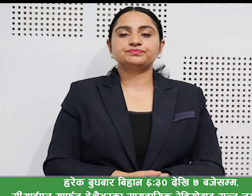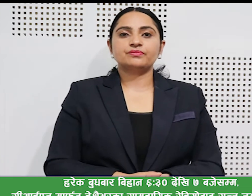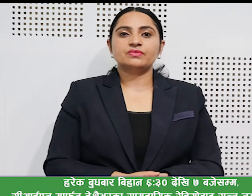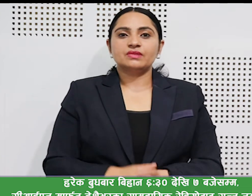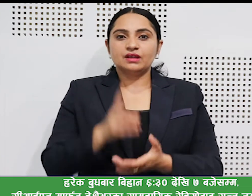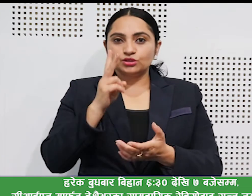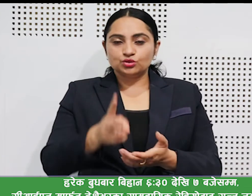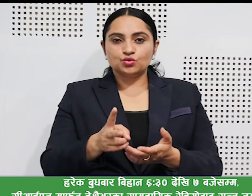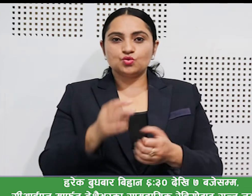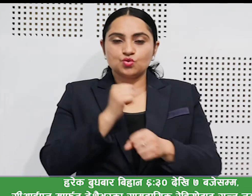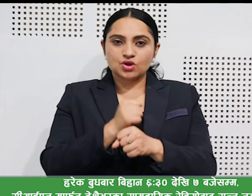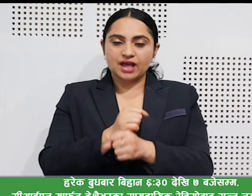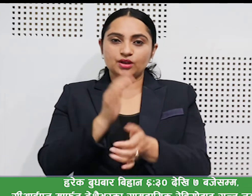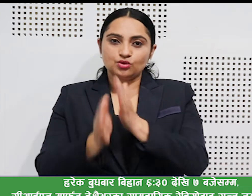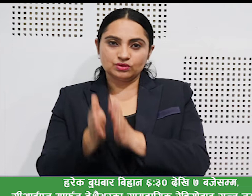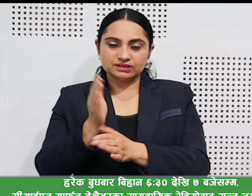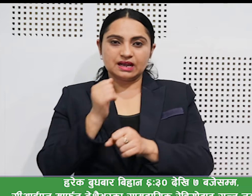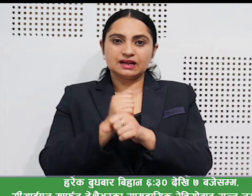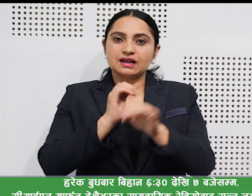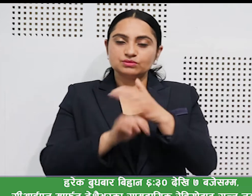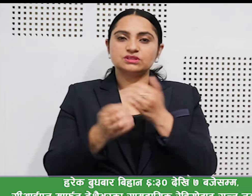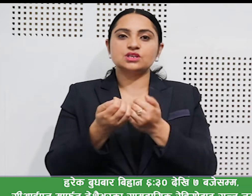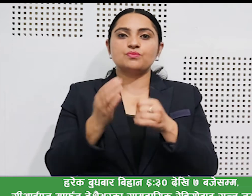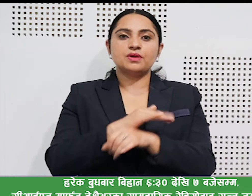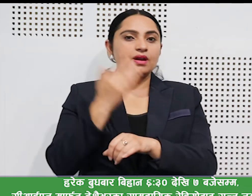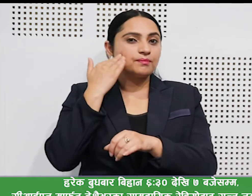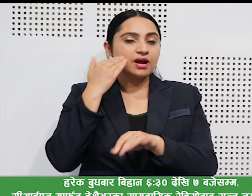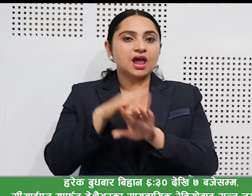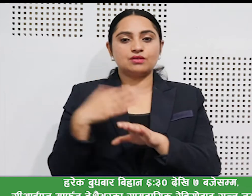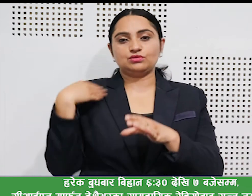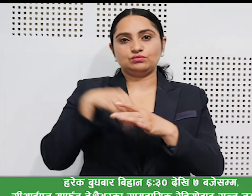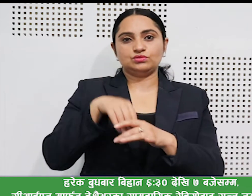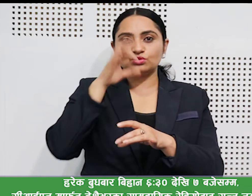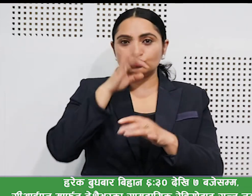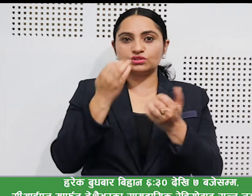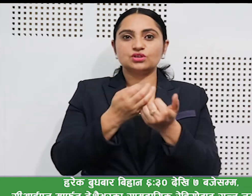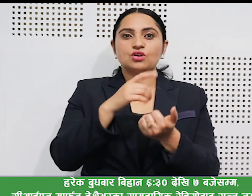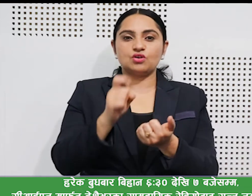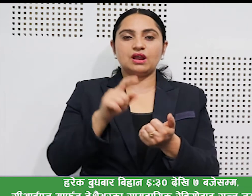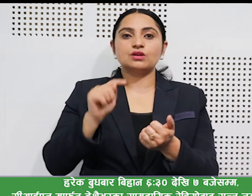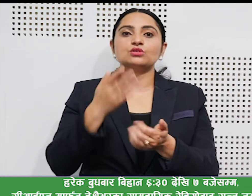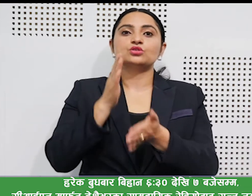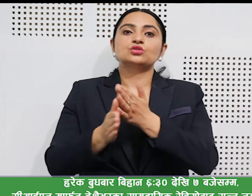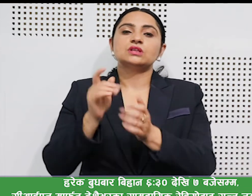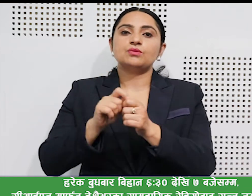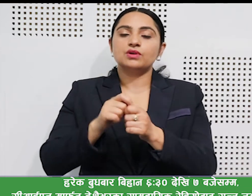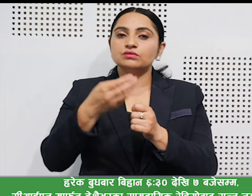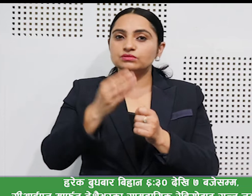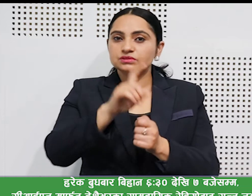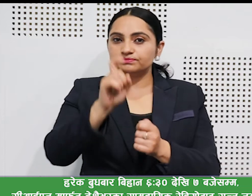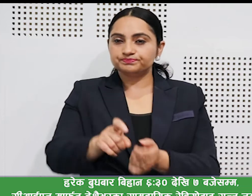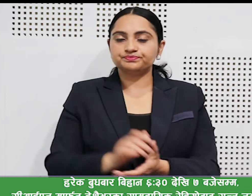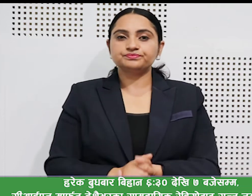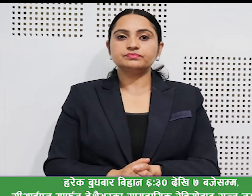ती प्रतिकार्य योजना कार्यान्वयनमा लाँदाखेरि महिलाहरूको सहभागितालाई सुनिश्चित गर्नको लागि कस्तो योजना बनाउँदै हुनुहुन्छ त?